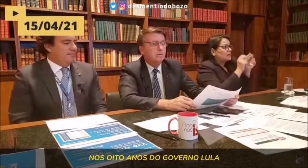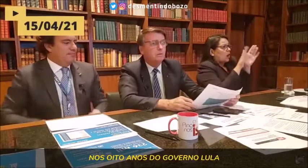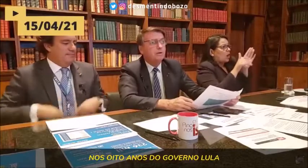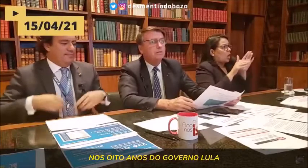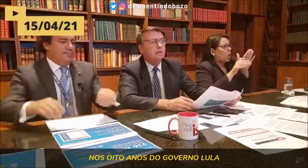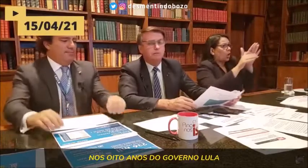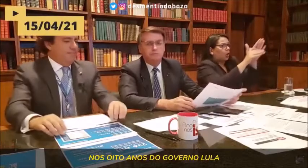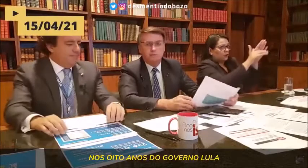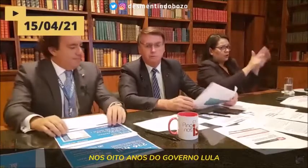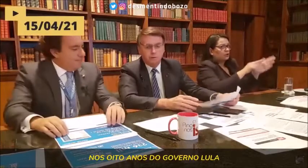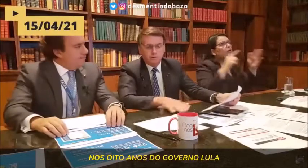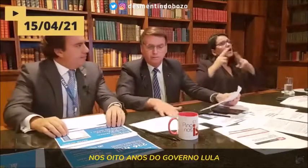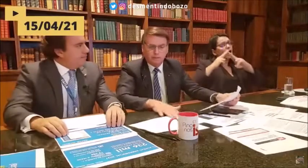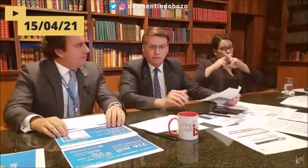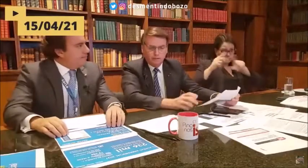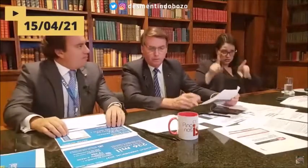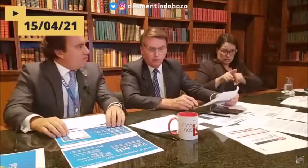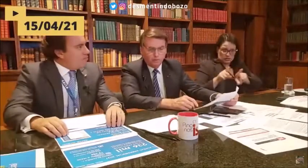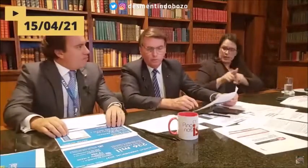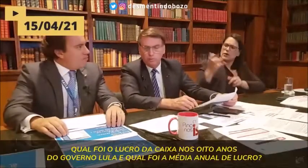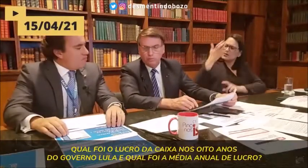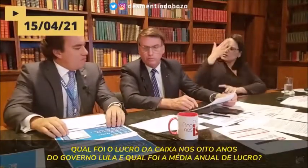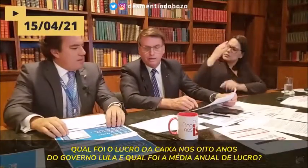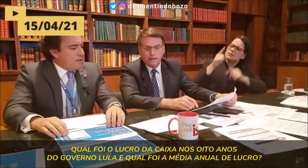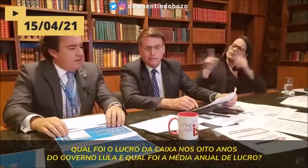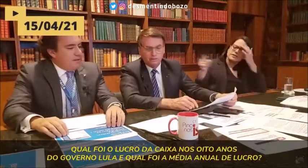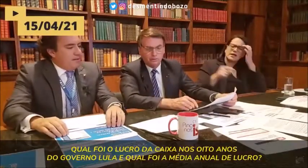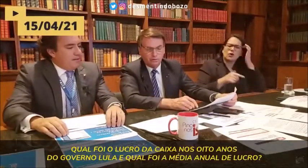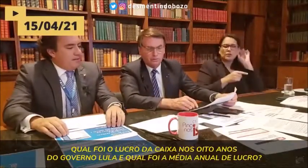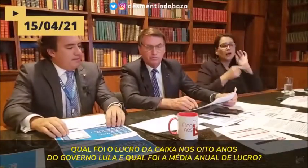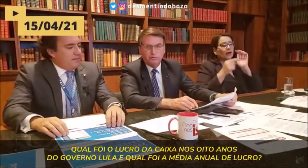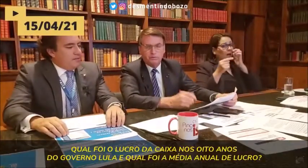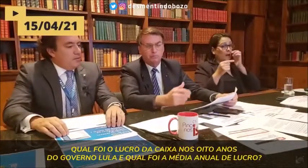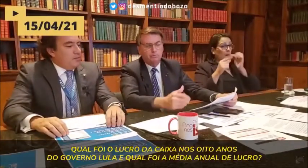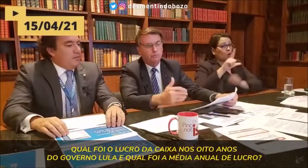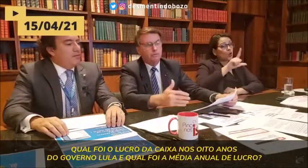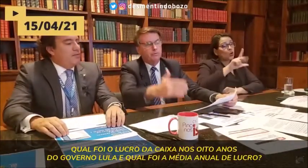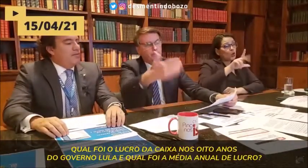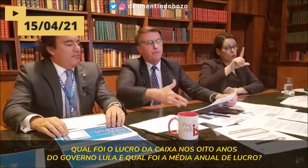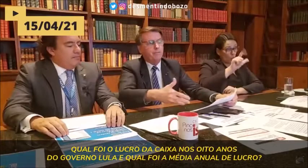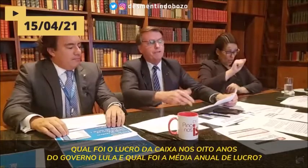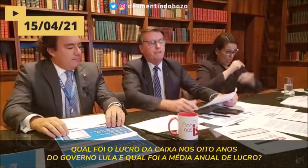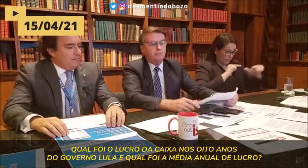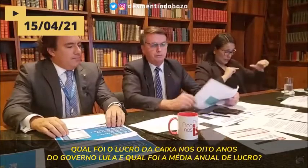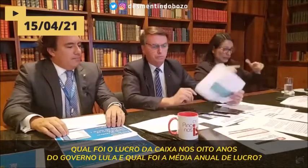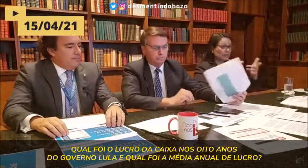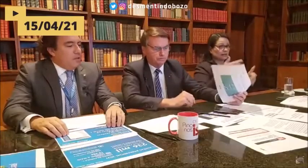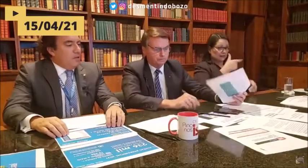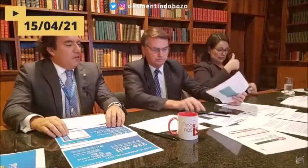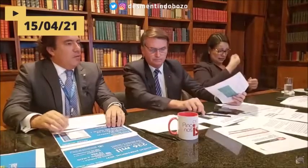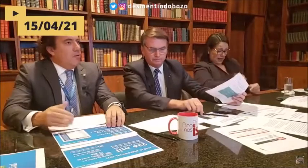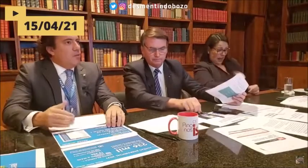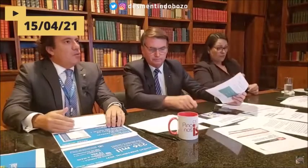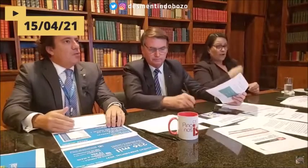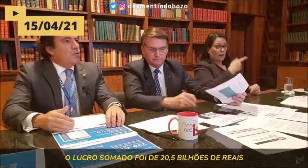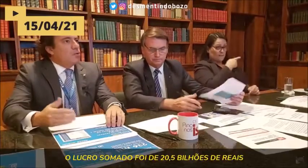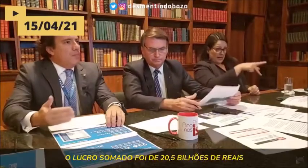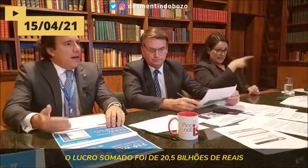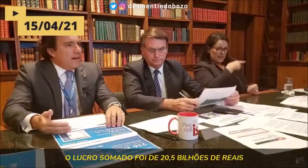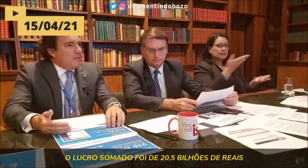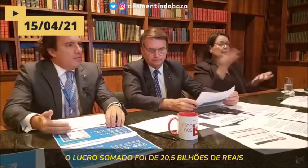Nos 8 anos do governo Lula, qual foi o lucro da Caixa nos 8 anos do governo Lula e qual foi a média anual de lucro? O